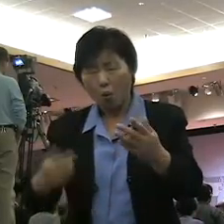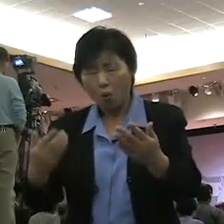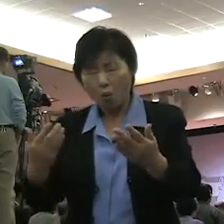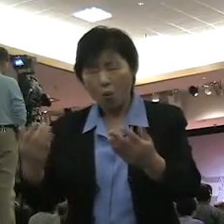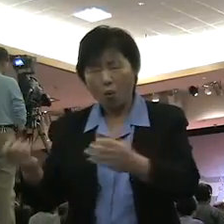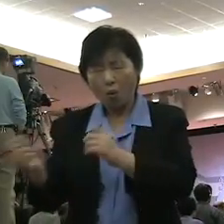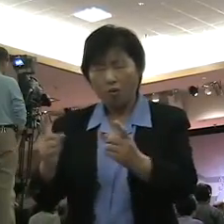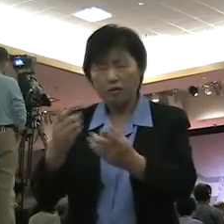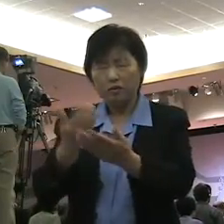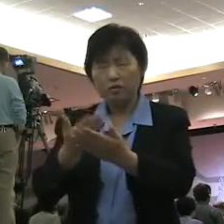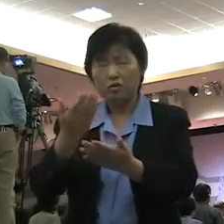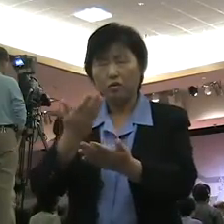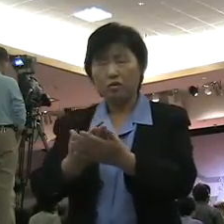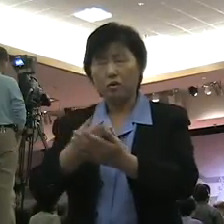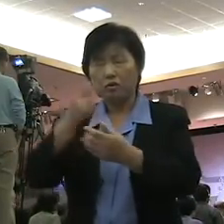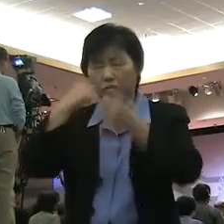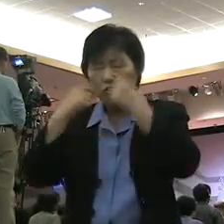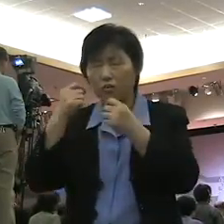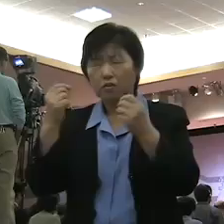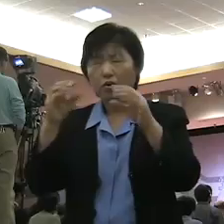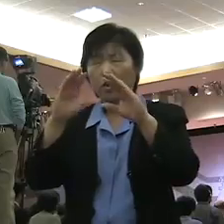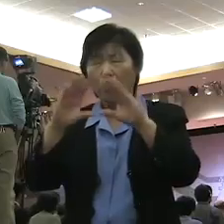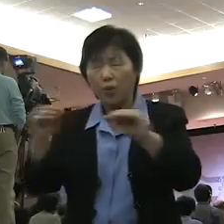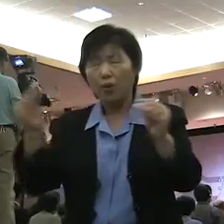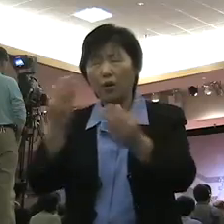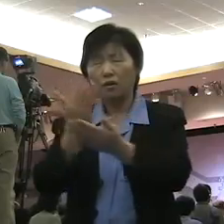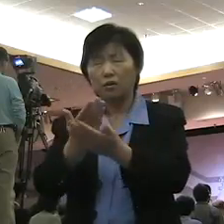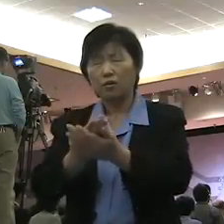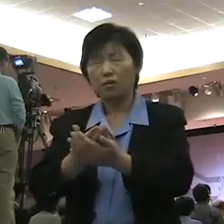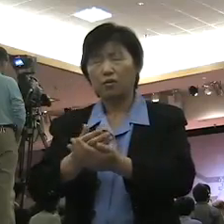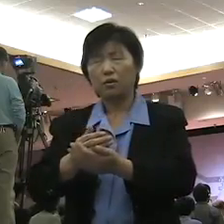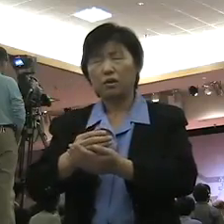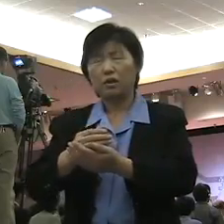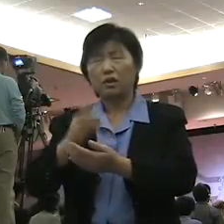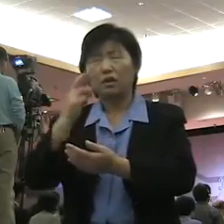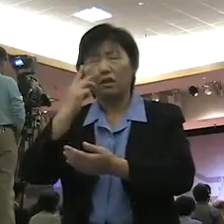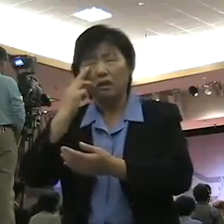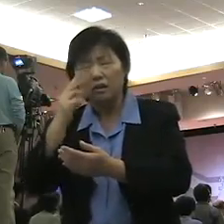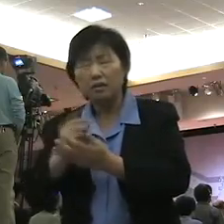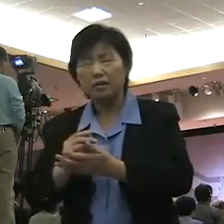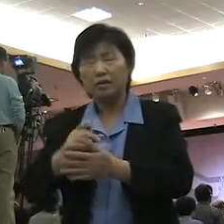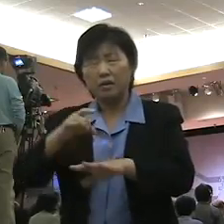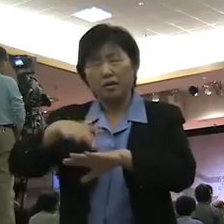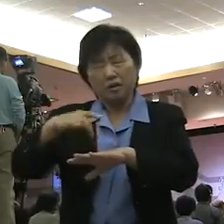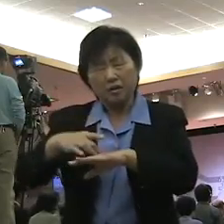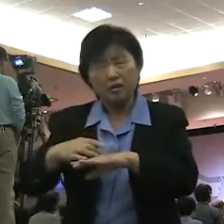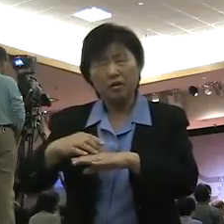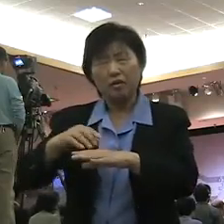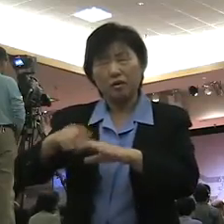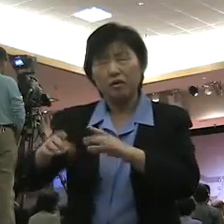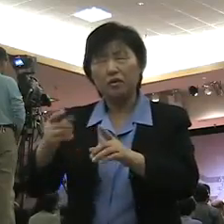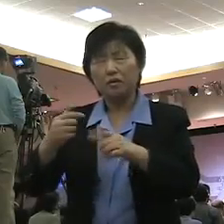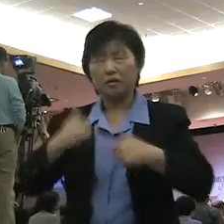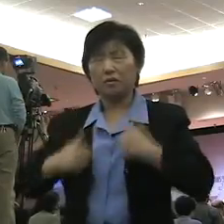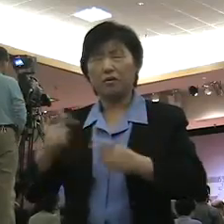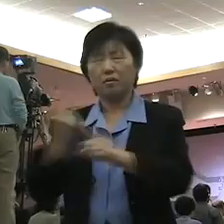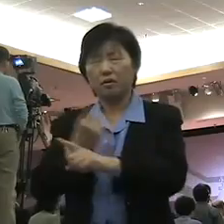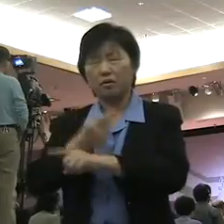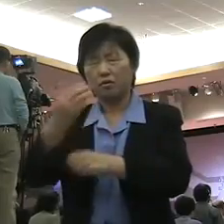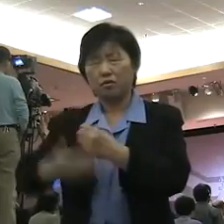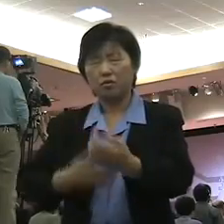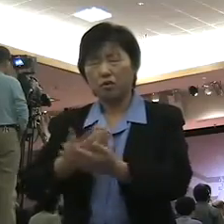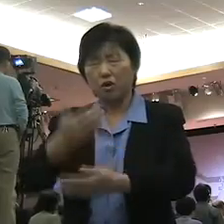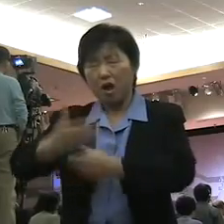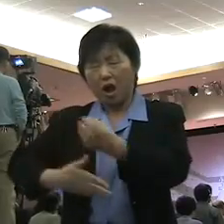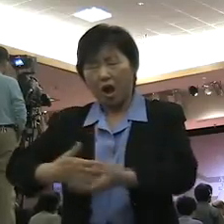문제로 고통하는 눈물을 제거시켜 주옵소서. 이민생활의 뼈저린 외로움을 기쁨으로 바꾸어 주옵소서.